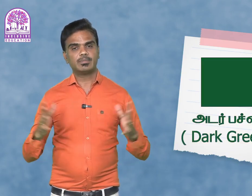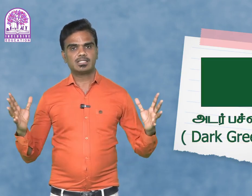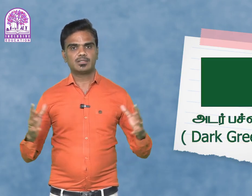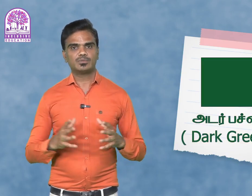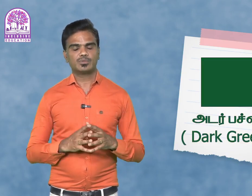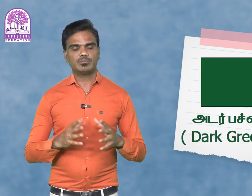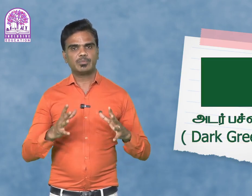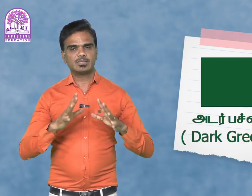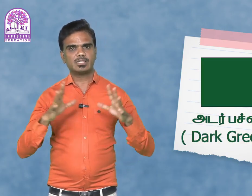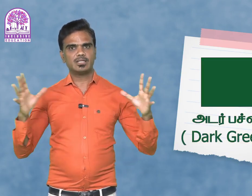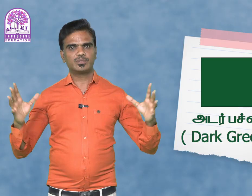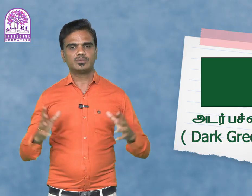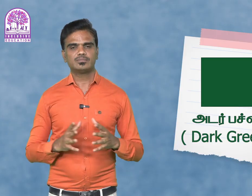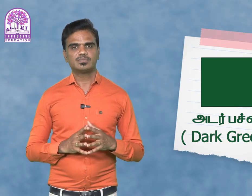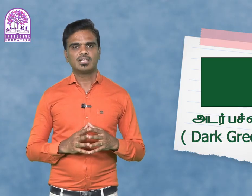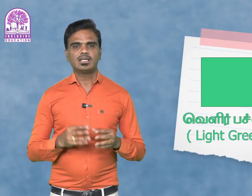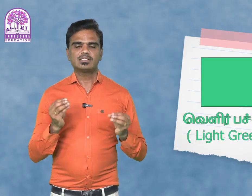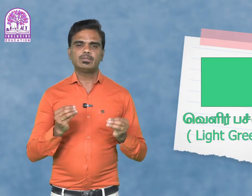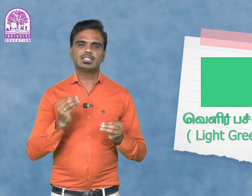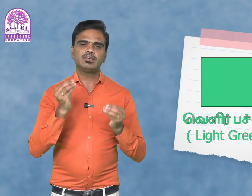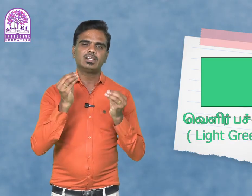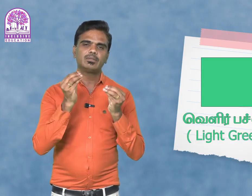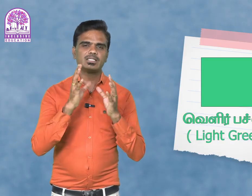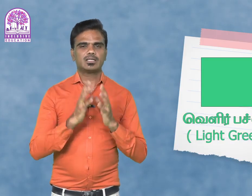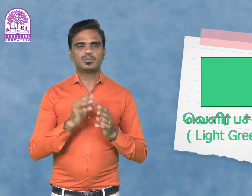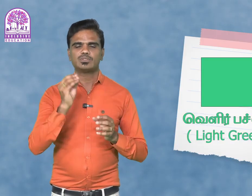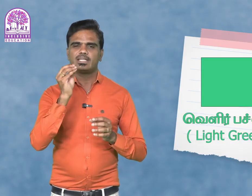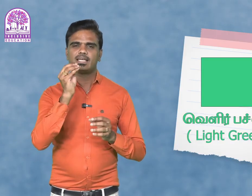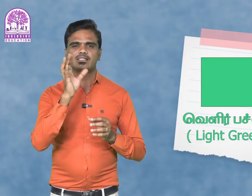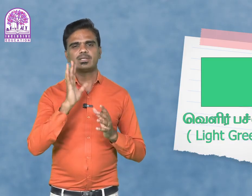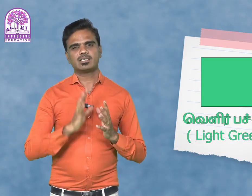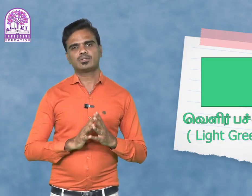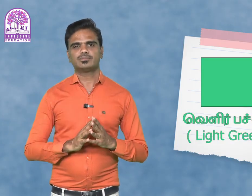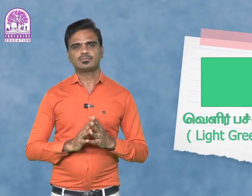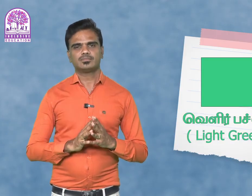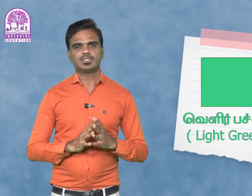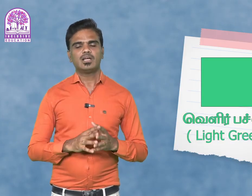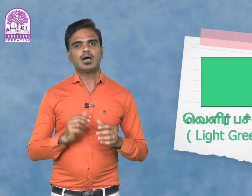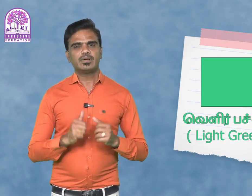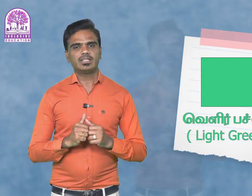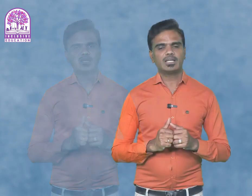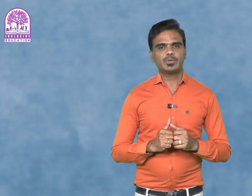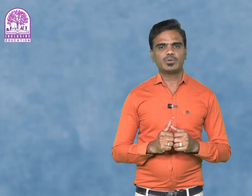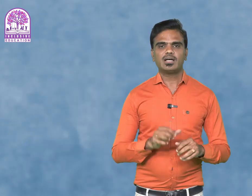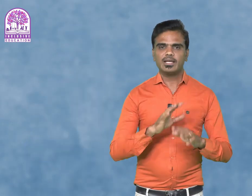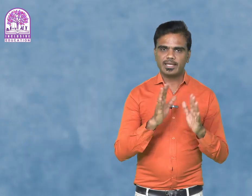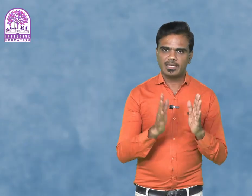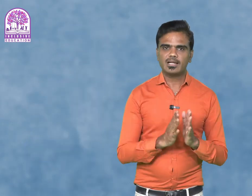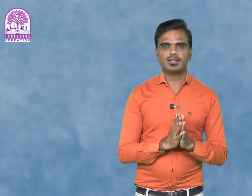பச்சை இருக்கும், ரொம்ப பச்சை பச்சைன்னு இருக்கும். சிலது பார்த்திங்கன்னா வெளிர் பச்சையாக இருக்கும், லேசாக பச்சையாக இருக்கும். அப்போ வந்து என்ன பண்ணுவோன்னா, எல்லா